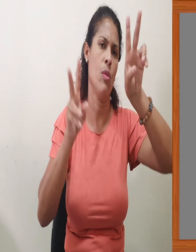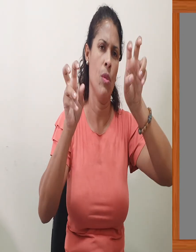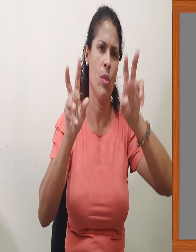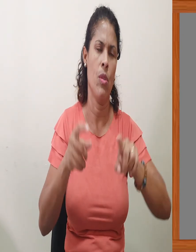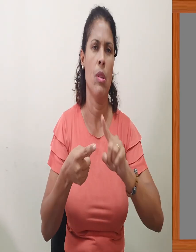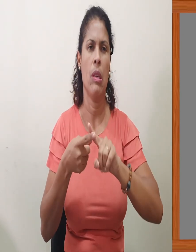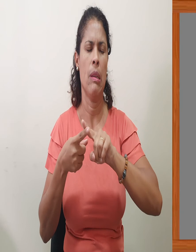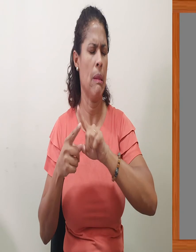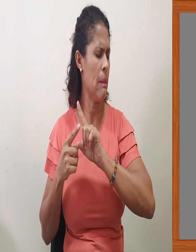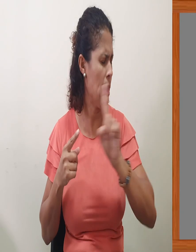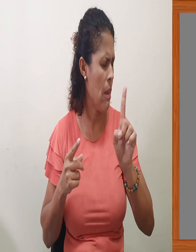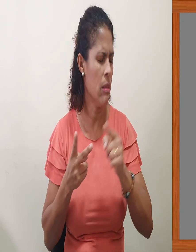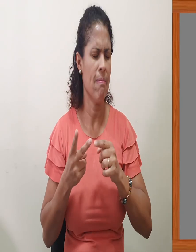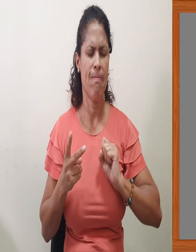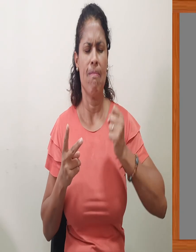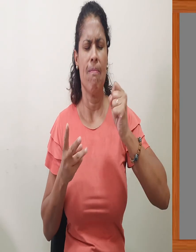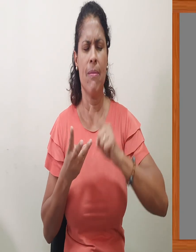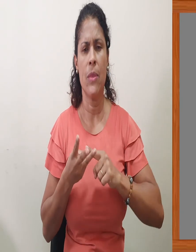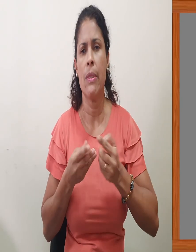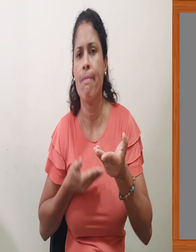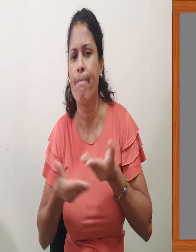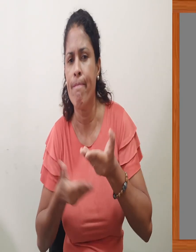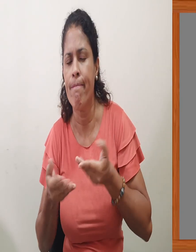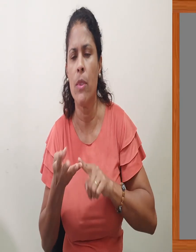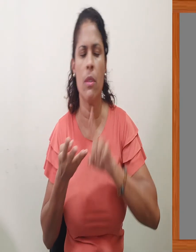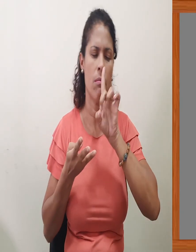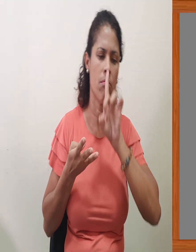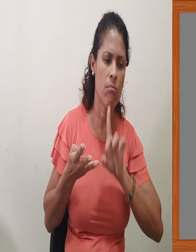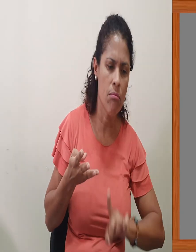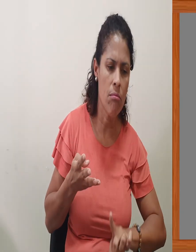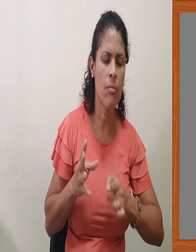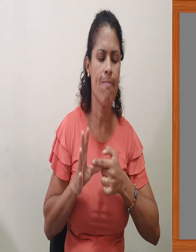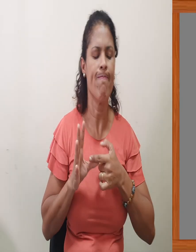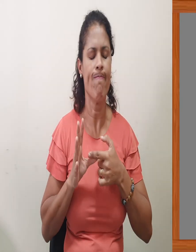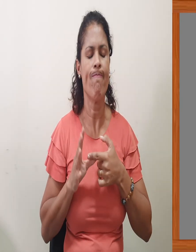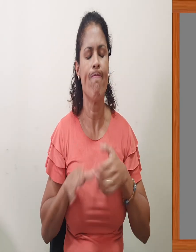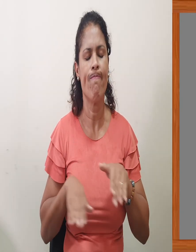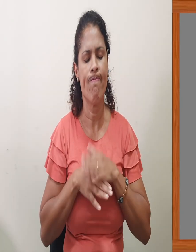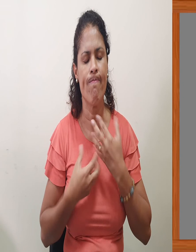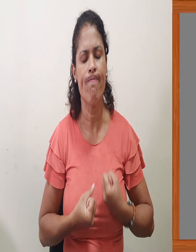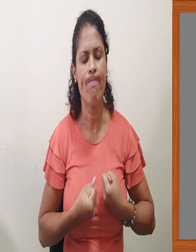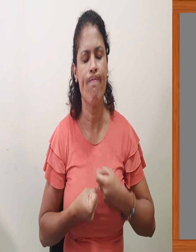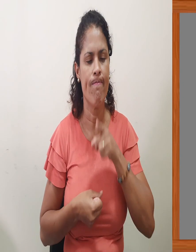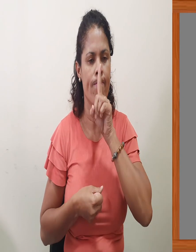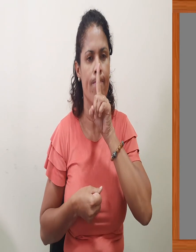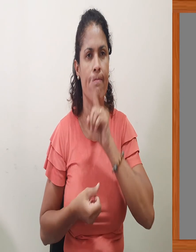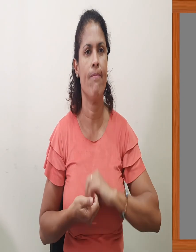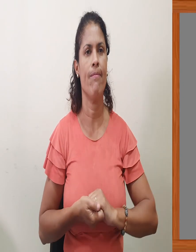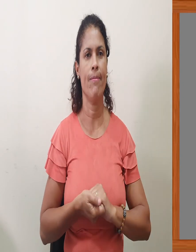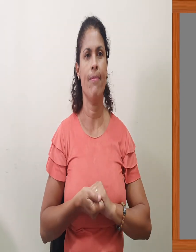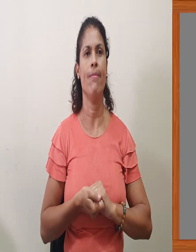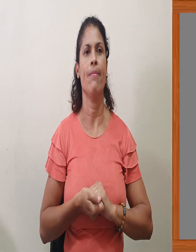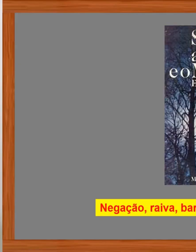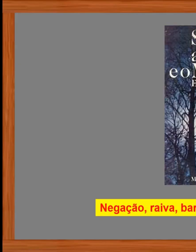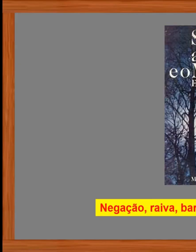as 5 fases da morte, não somente pelo câncer, mas por qualquer situação que possa levar ao óbito, que são a